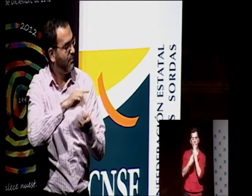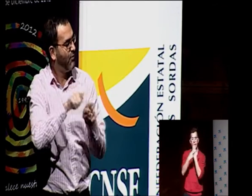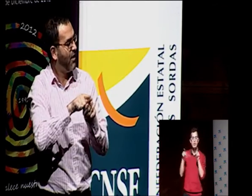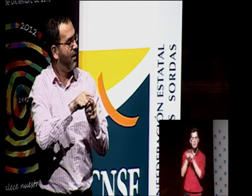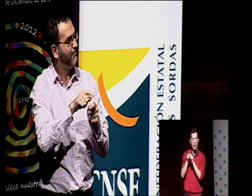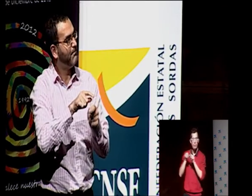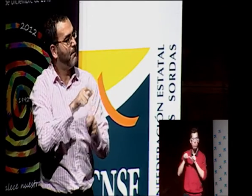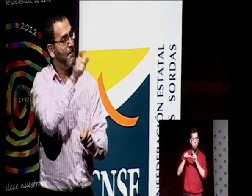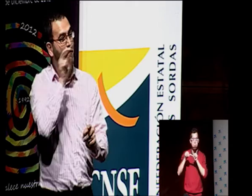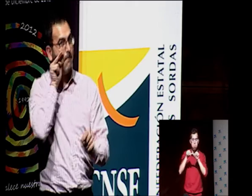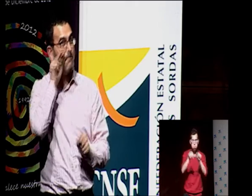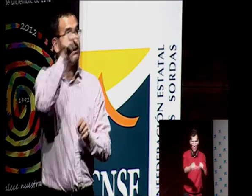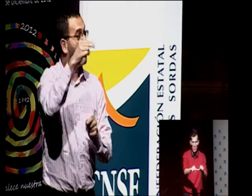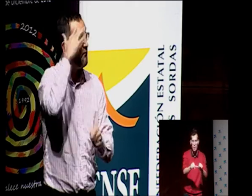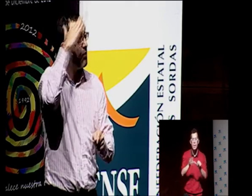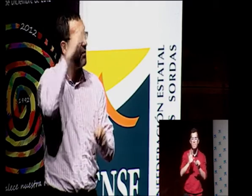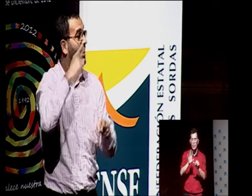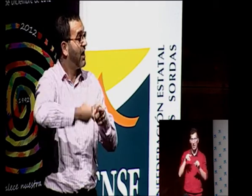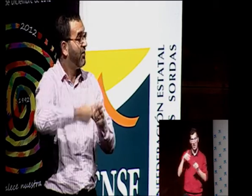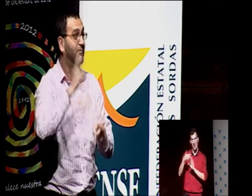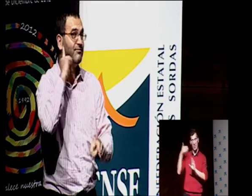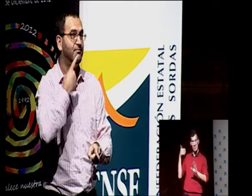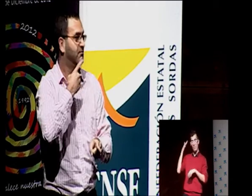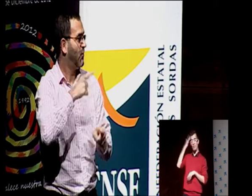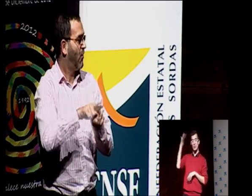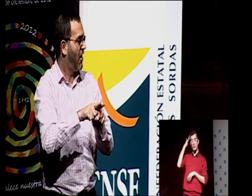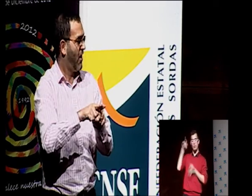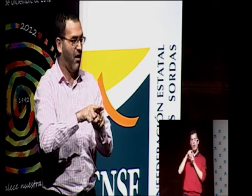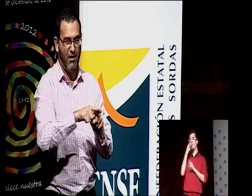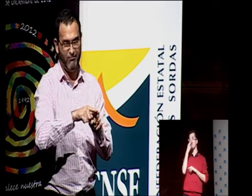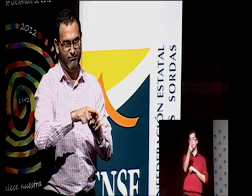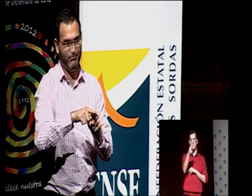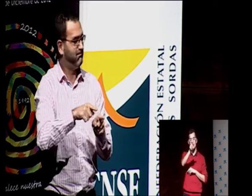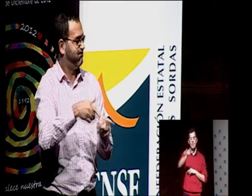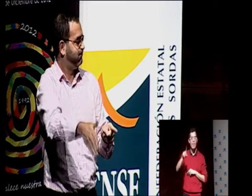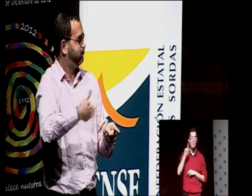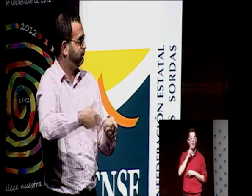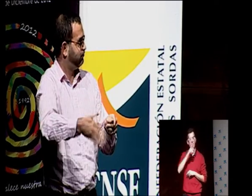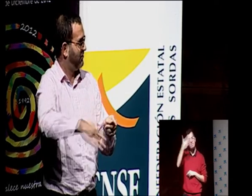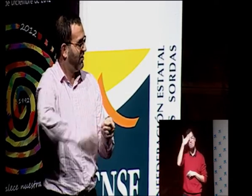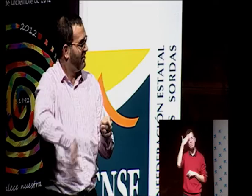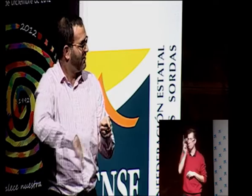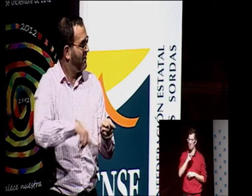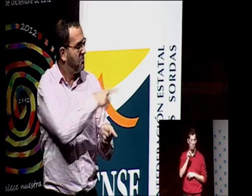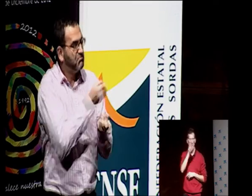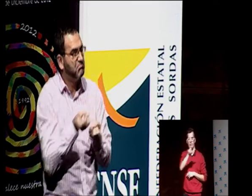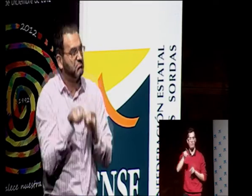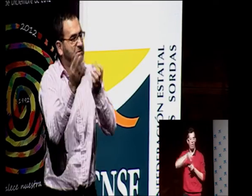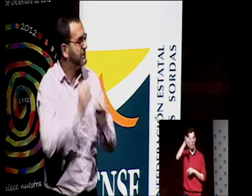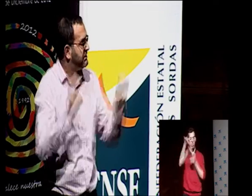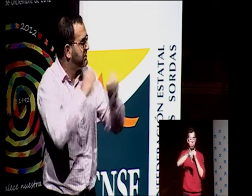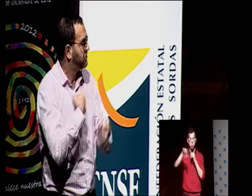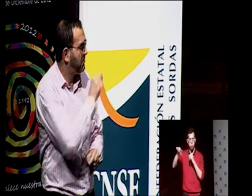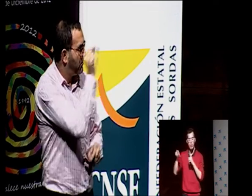había como corrientes filosóficas que veían a las personas sordas en este caso